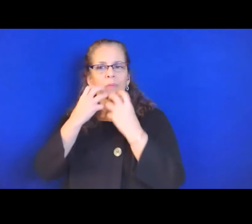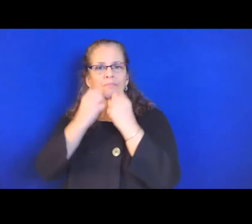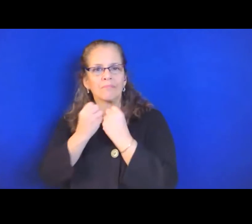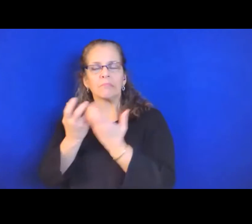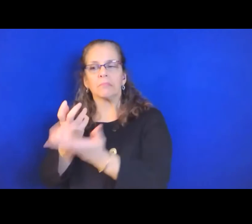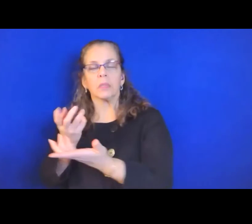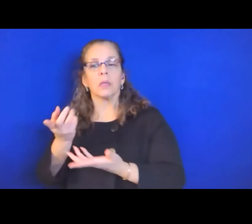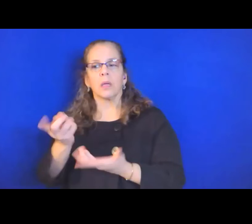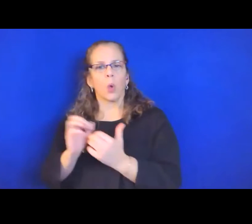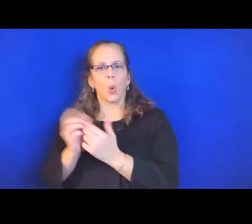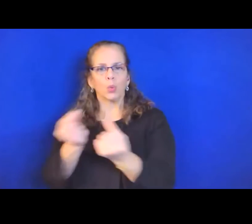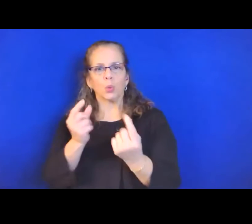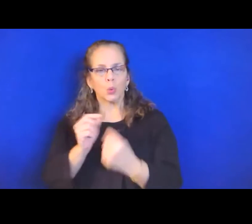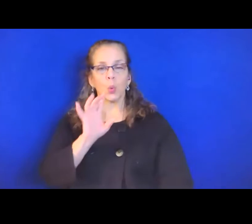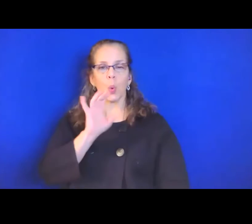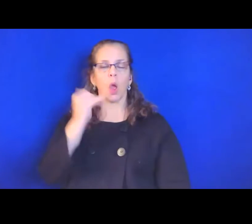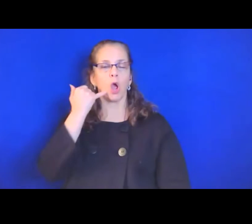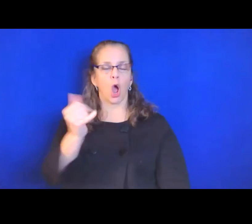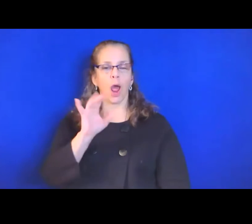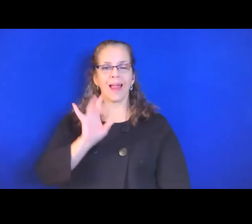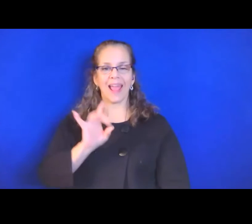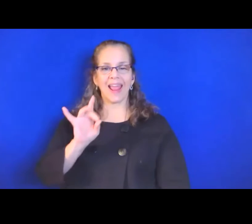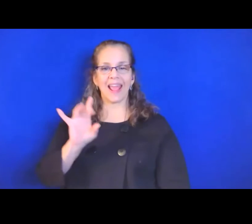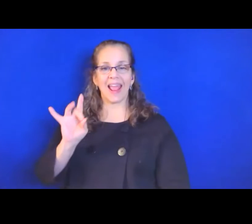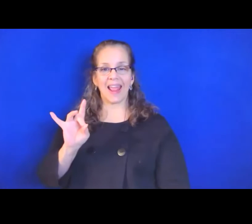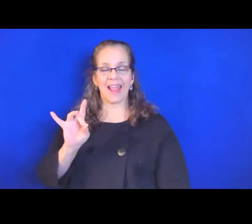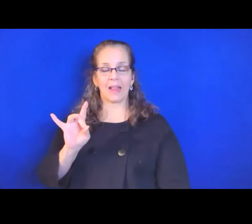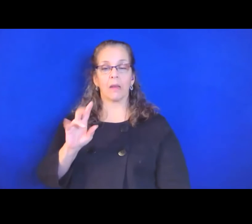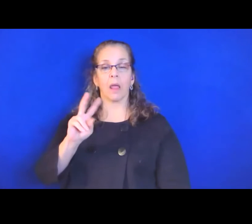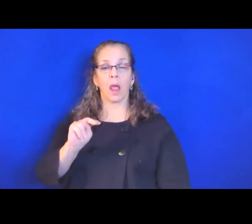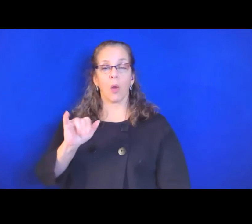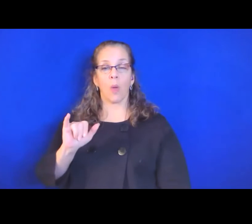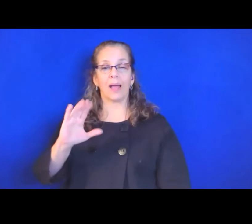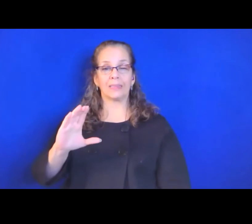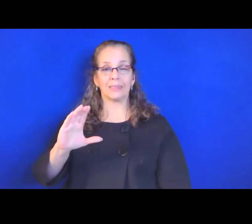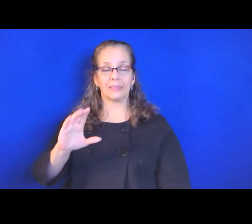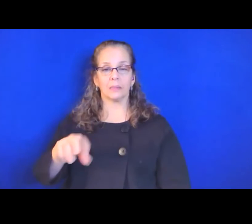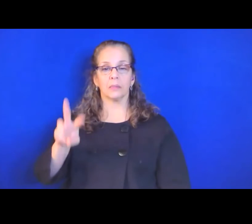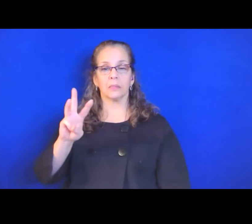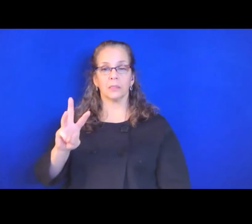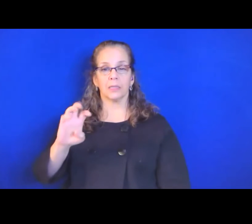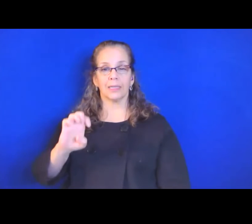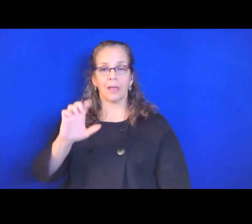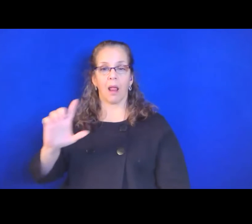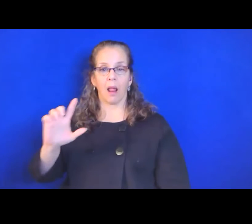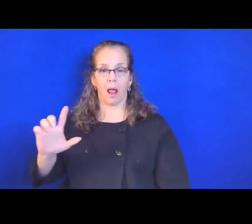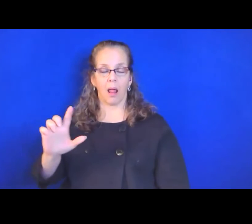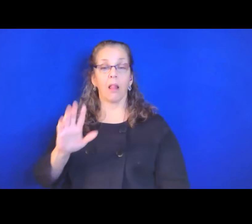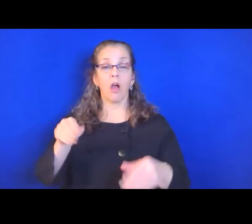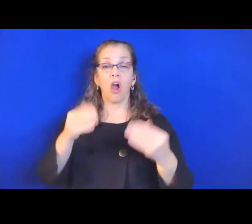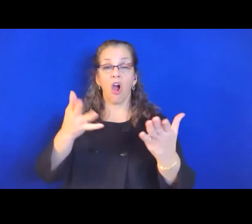的话呢，你应该要打888NYC Well 这个电话号